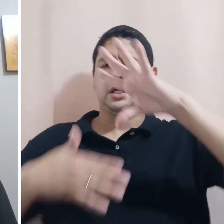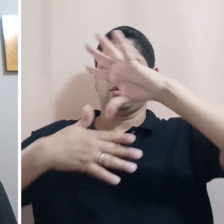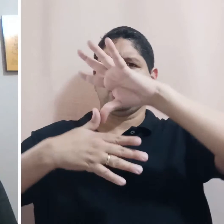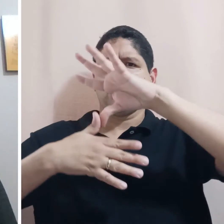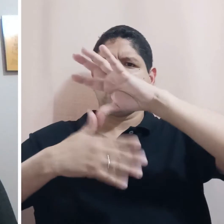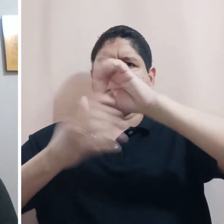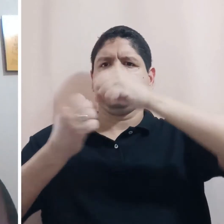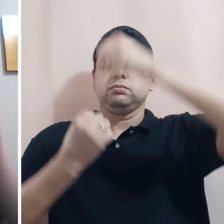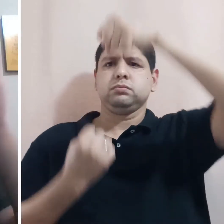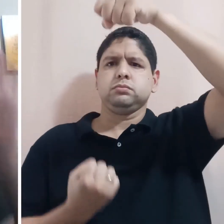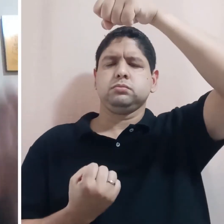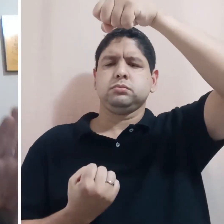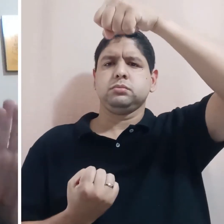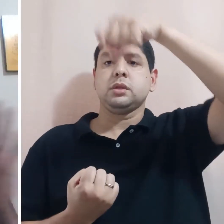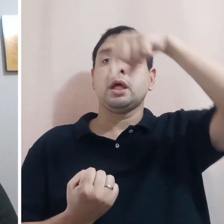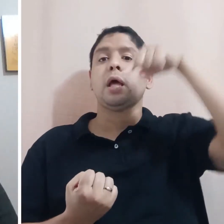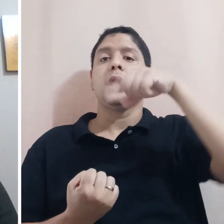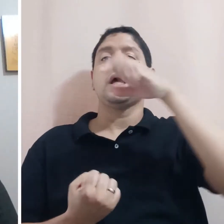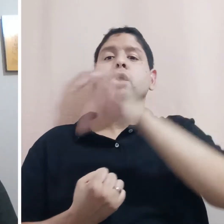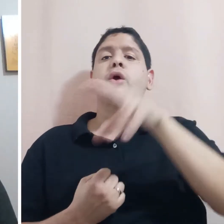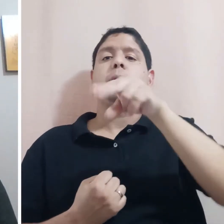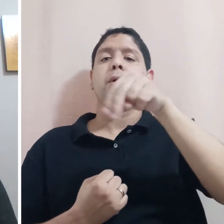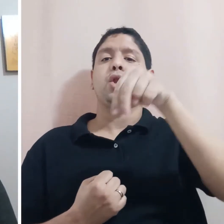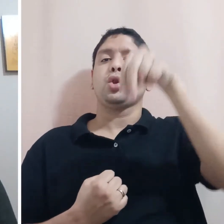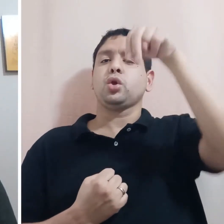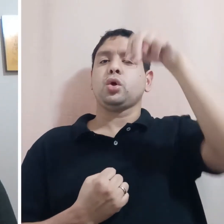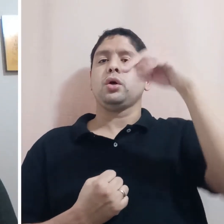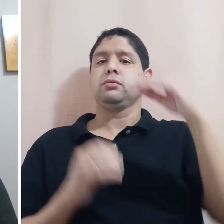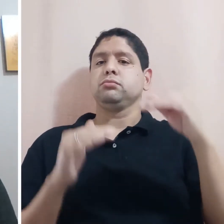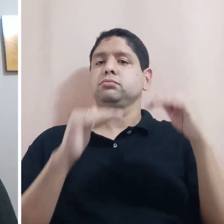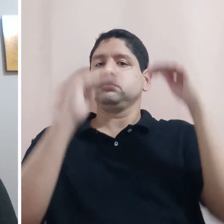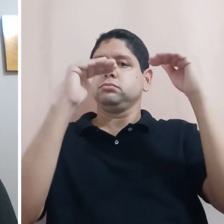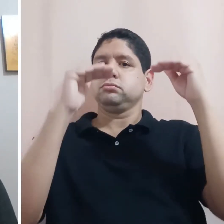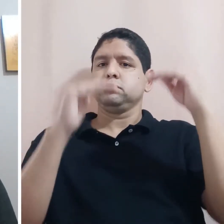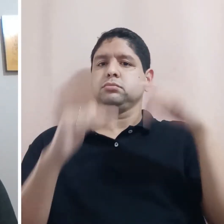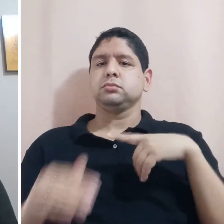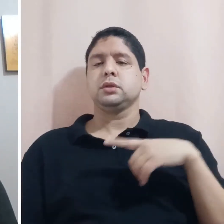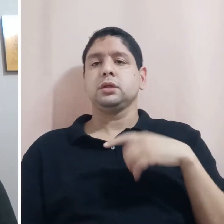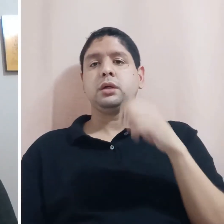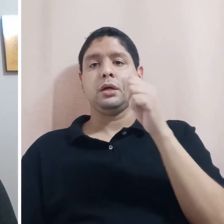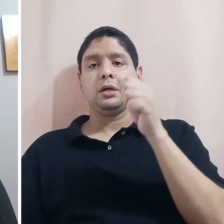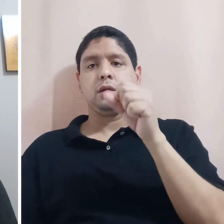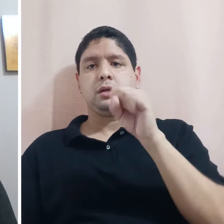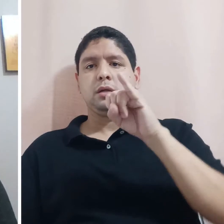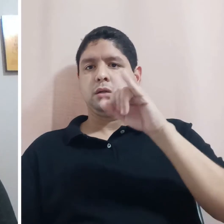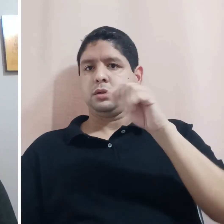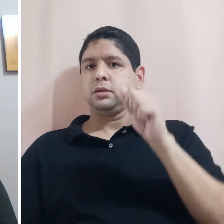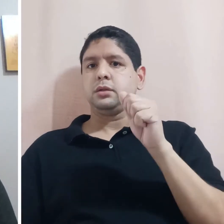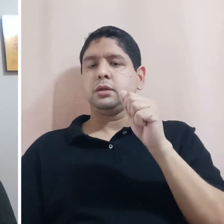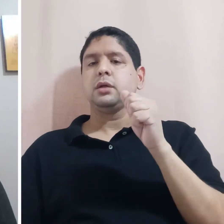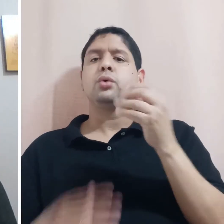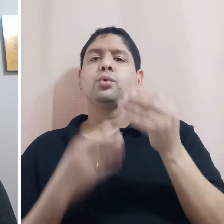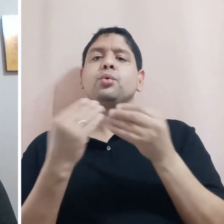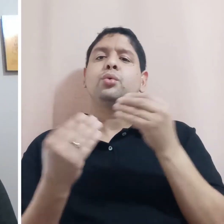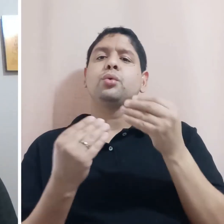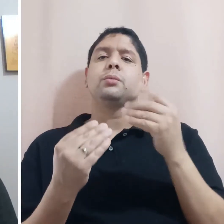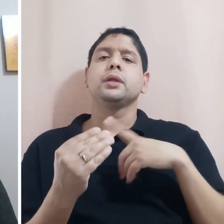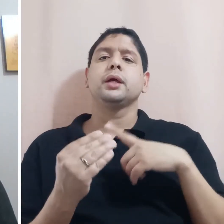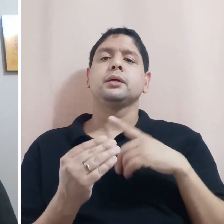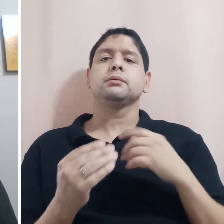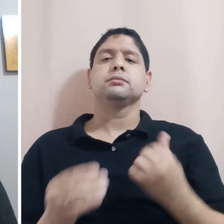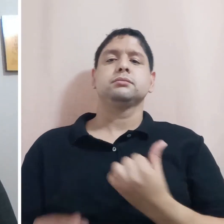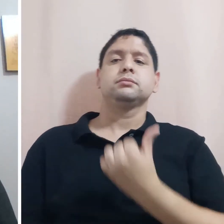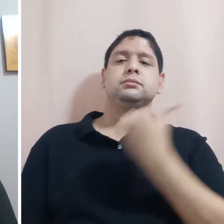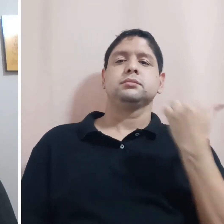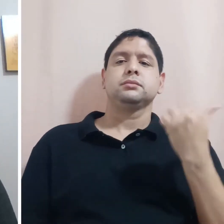ela está, digamos assim, se a gente pegar o mapa mundi, a Europa está ao norte, né, está acima.